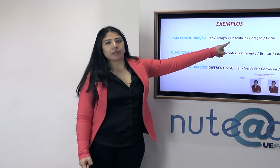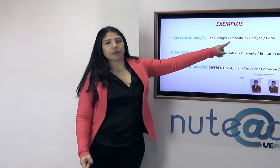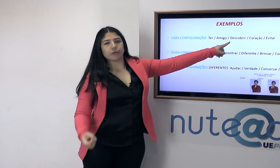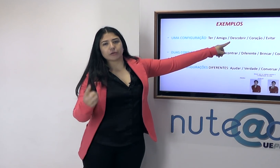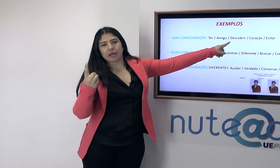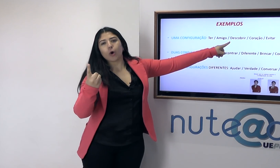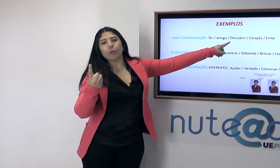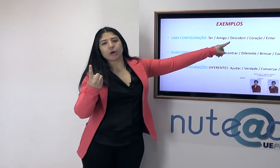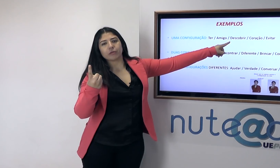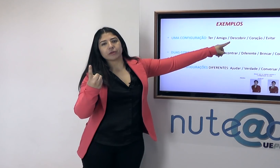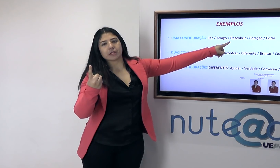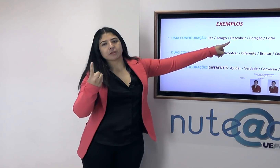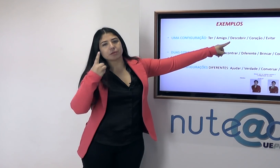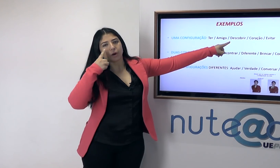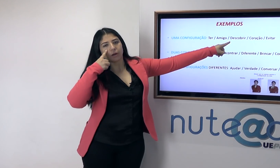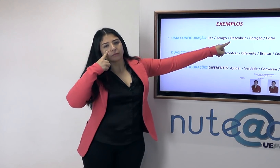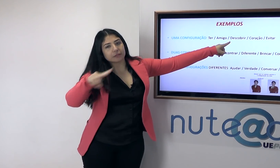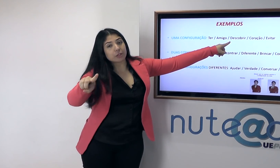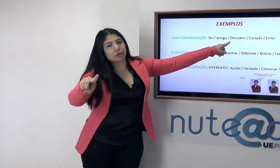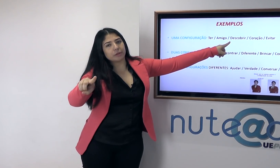Descobrir, eu vou usar uma configuração só. Descobrir.